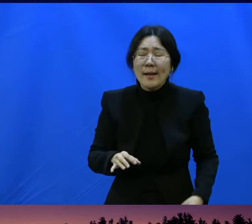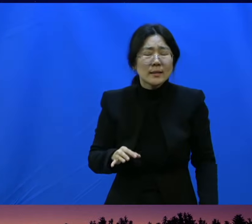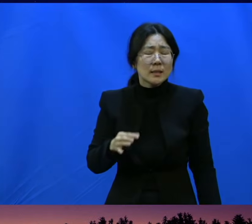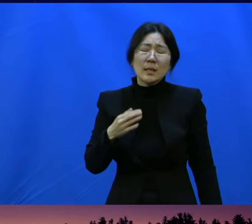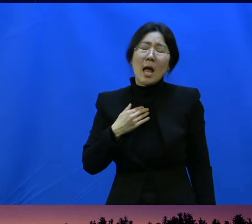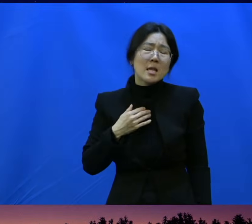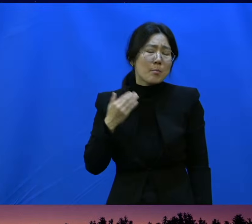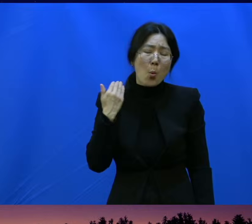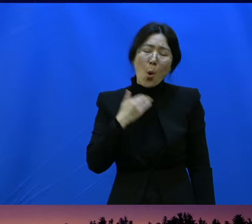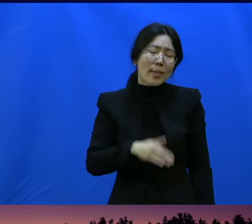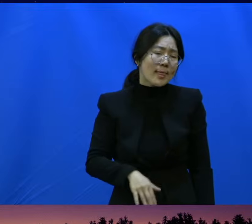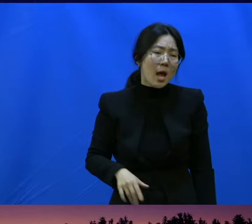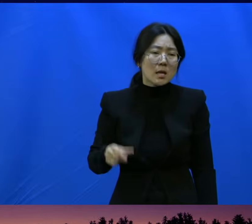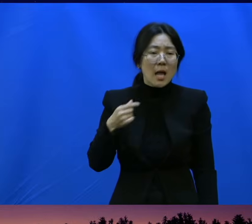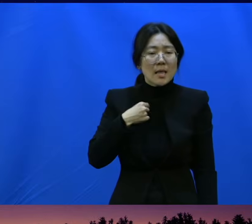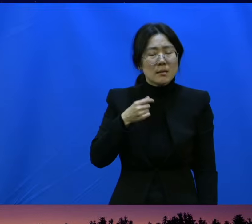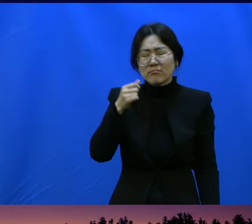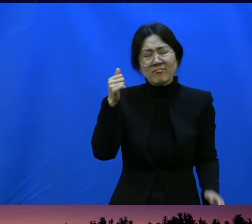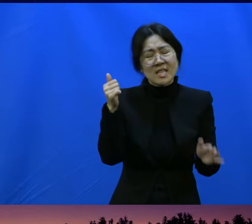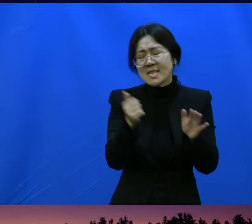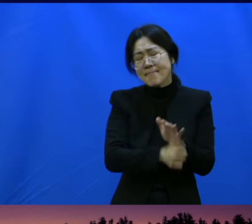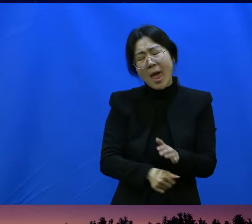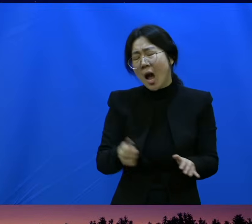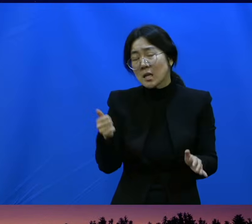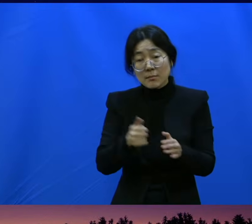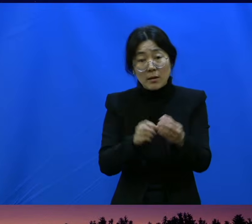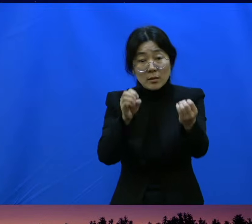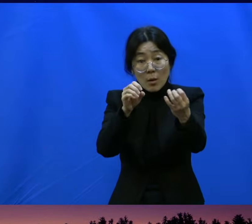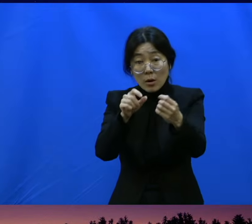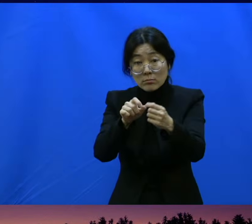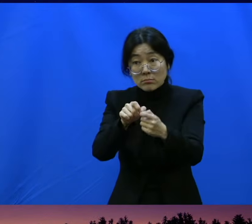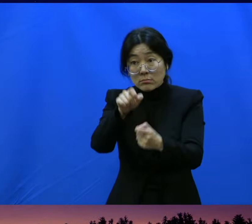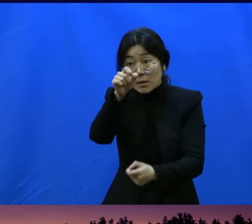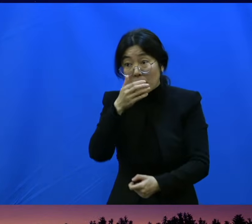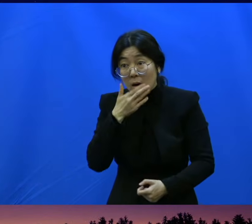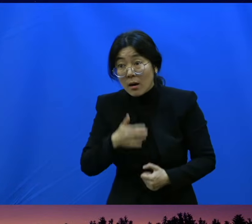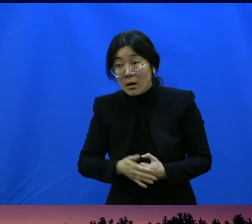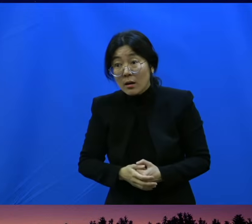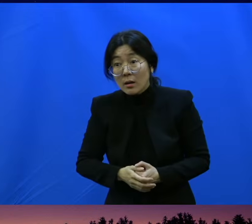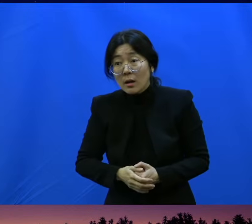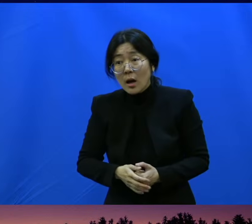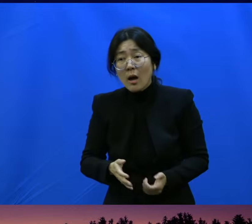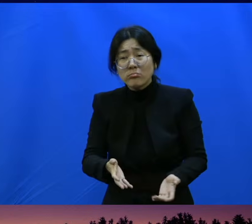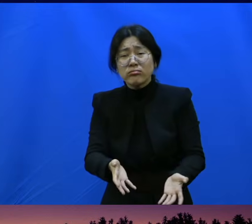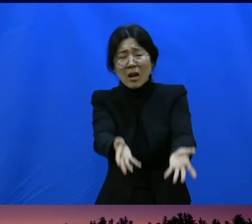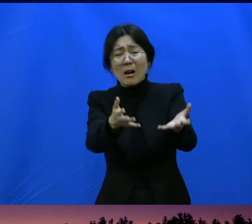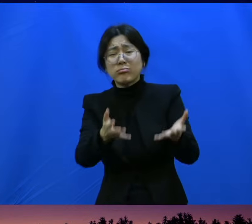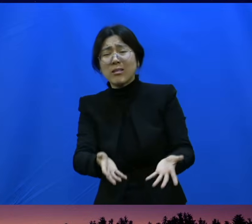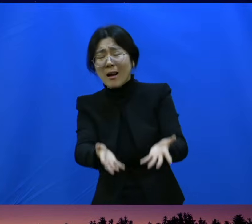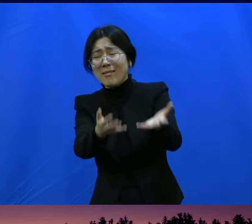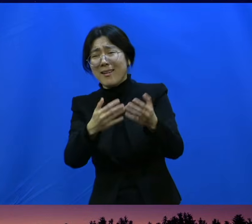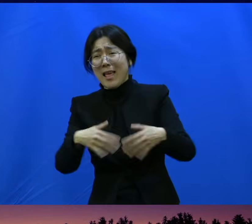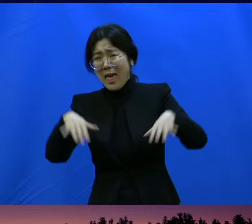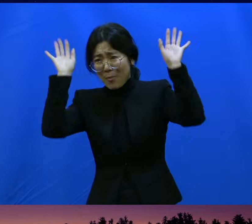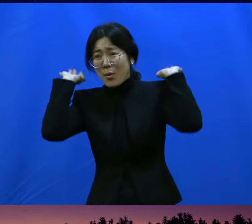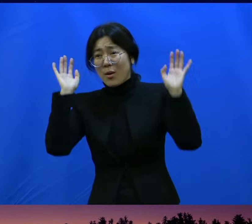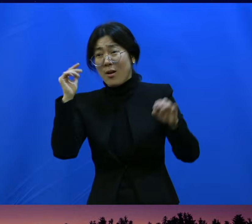있는 사람들이, 거절감 속에 살아왔던 사람들이, 누구도 환대해주지 않았어요.